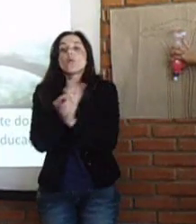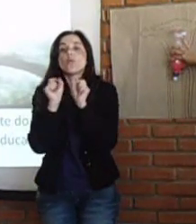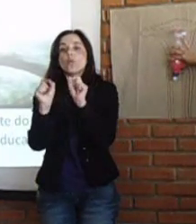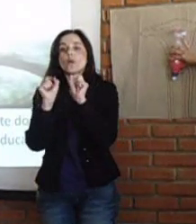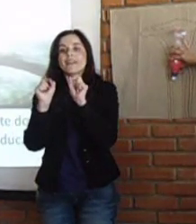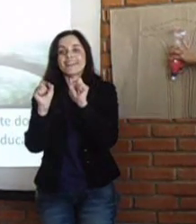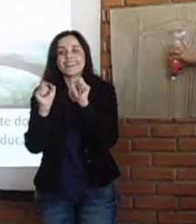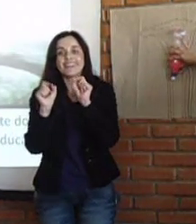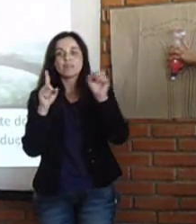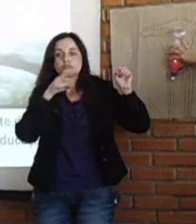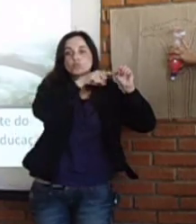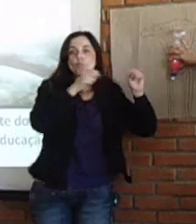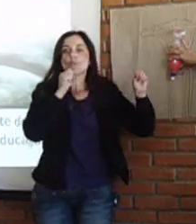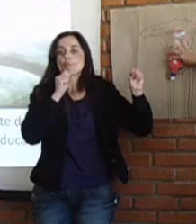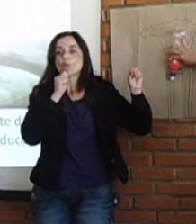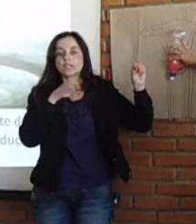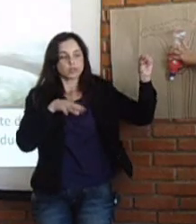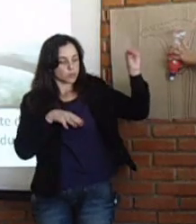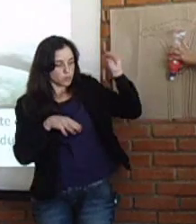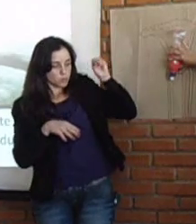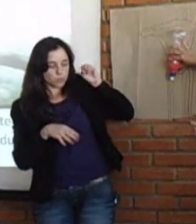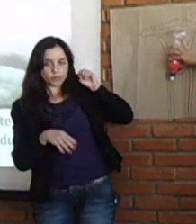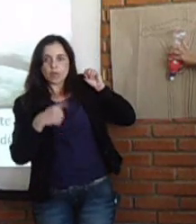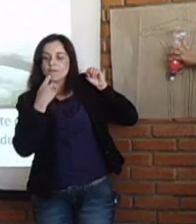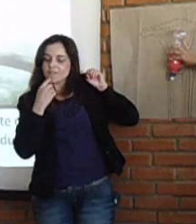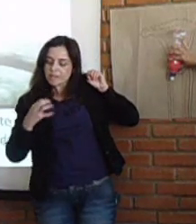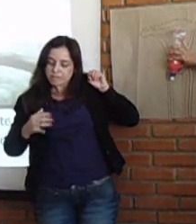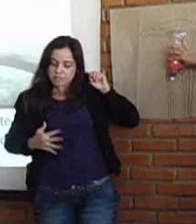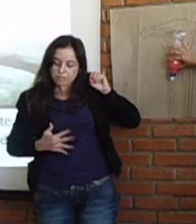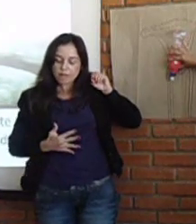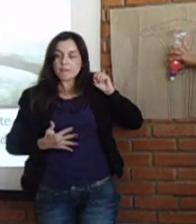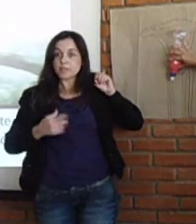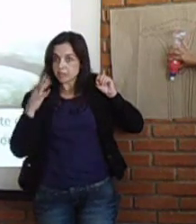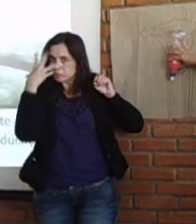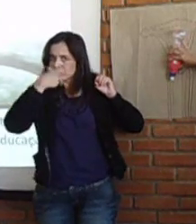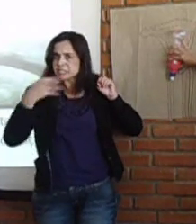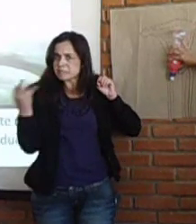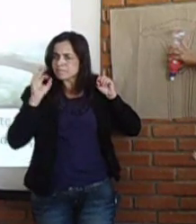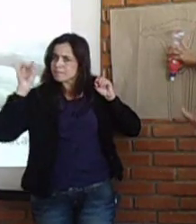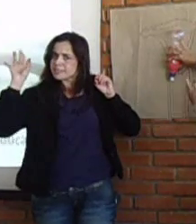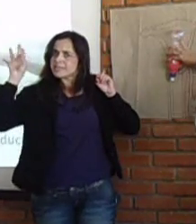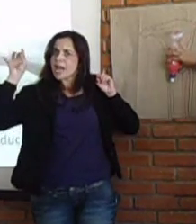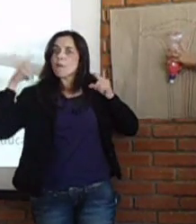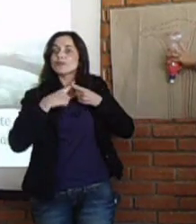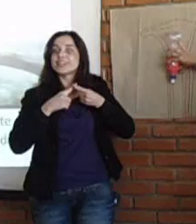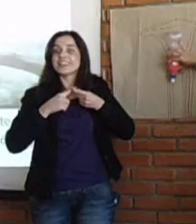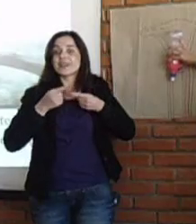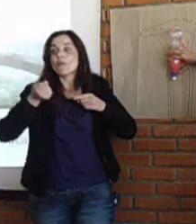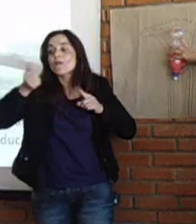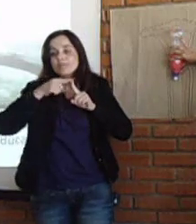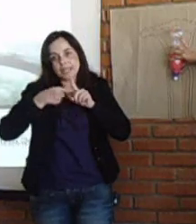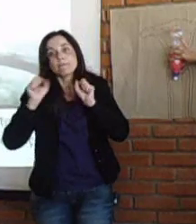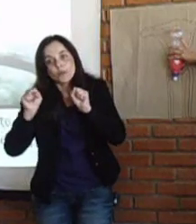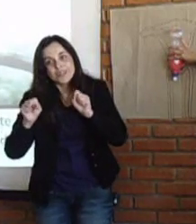é importante que a criança perceba que é um sangue muito bonito, porque era uma preparação para uma nova vida. Todo esse sangue que